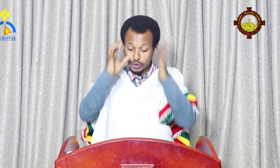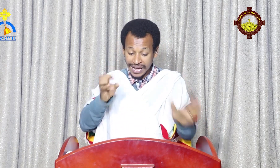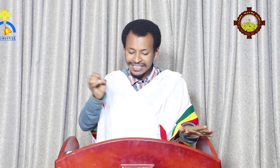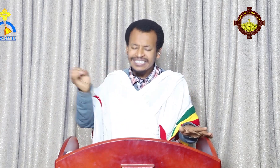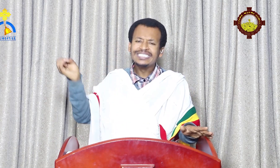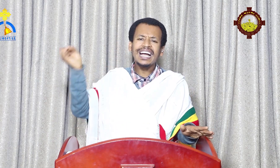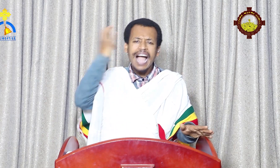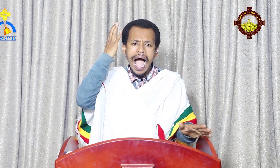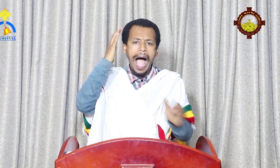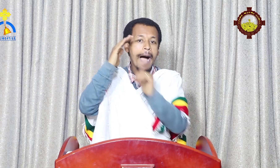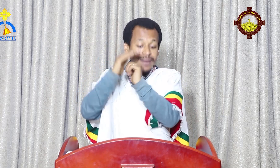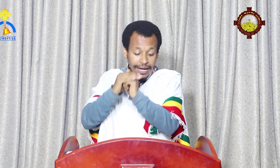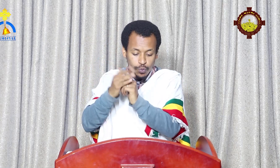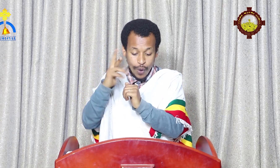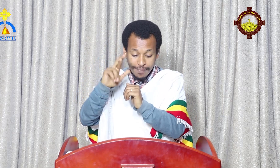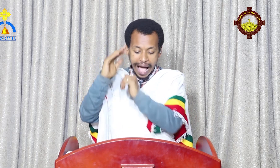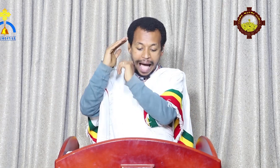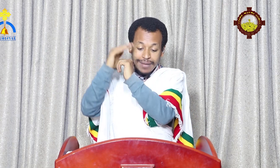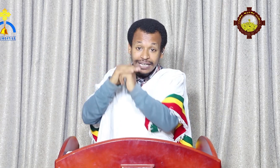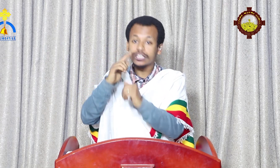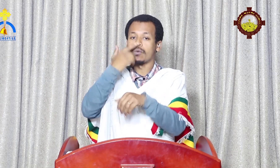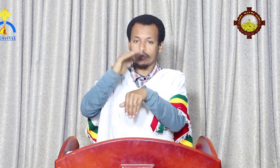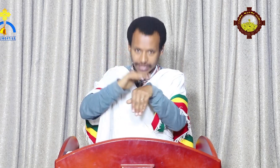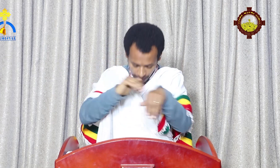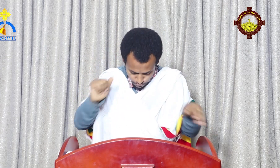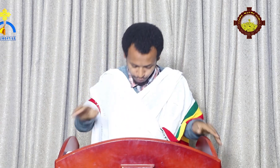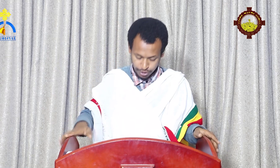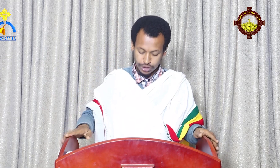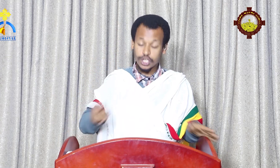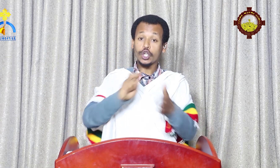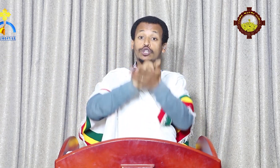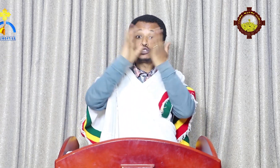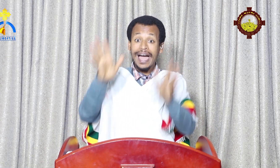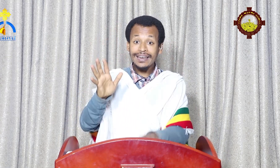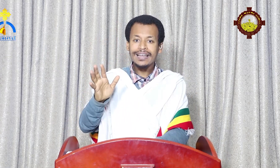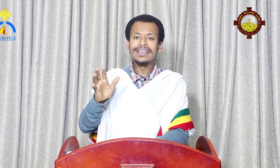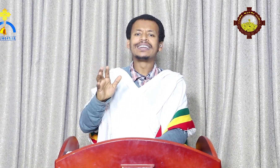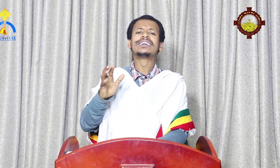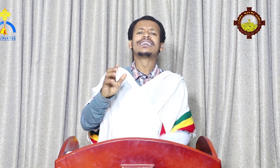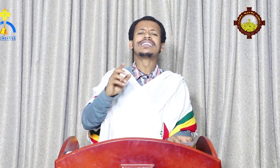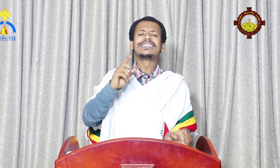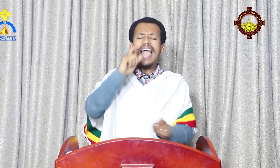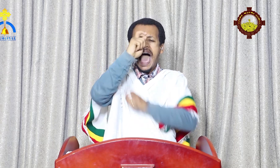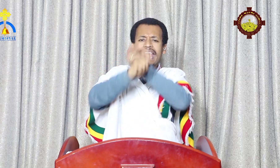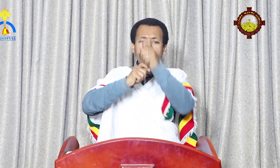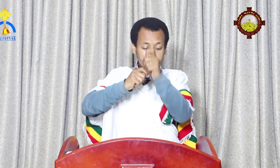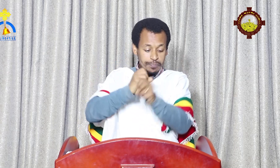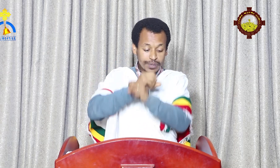ቅዱሳን ሰካ አምላክ ወይም አማልክት ተብለው ይጠራሉ። ቅዱሳን የዓለም